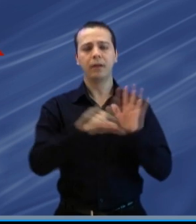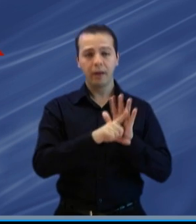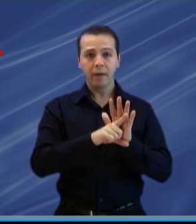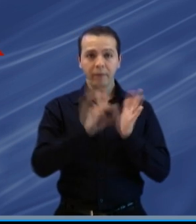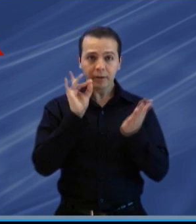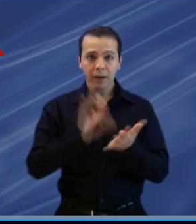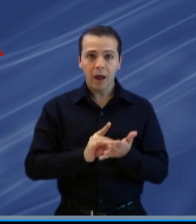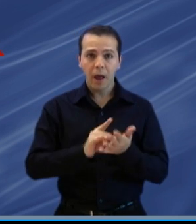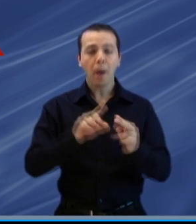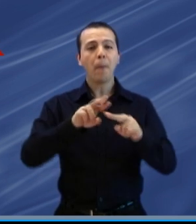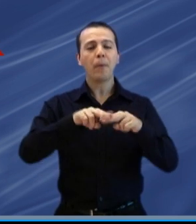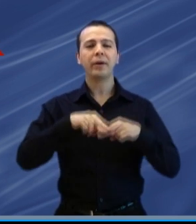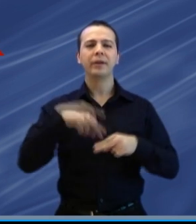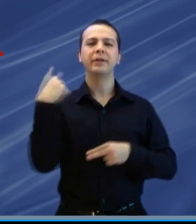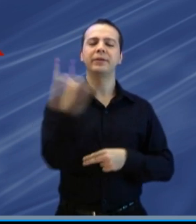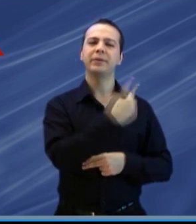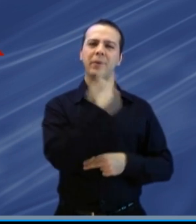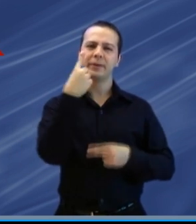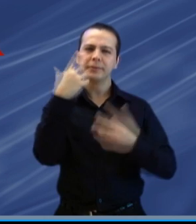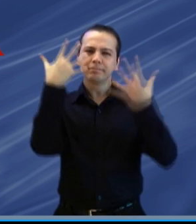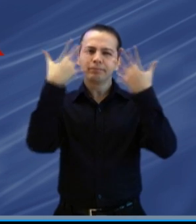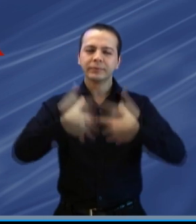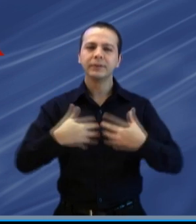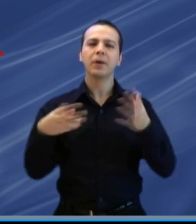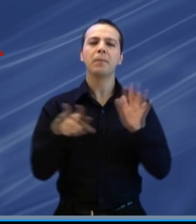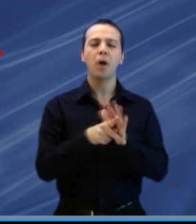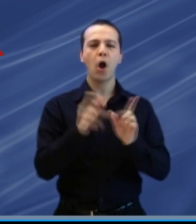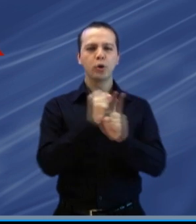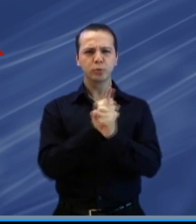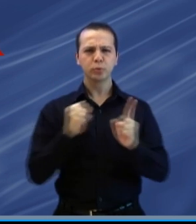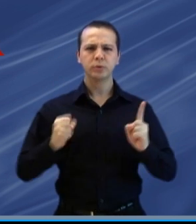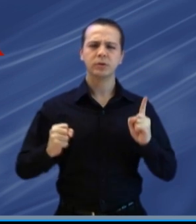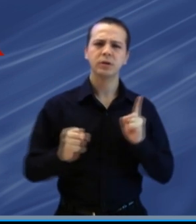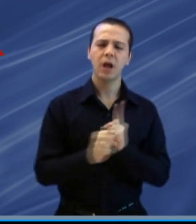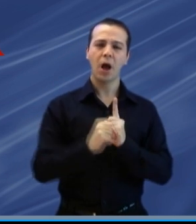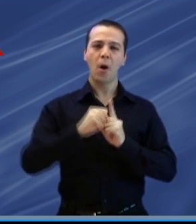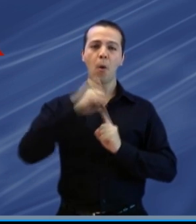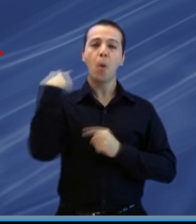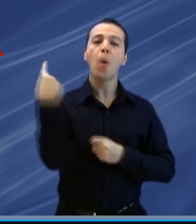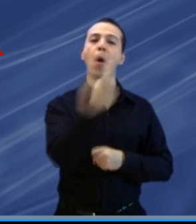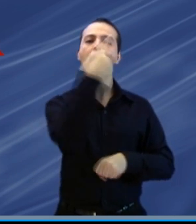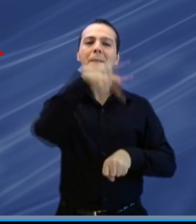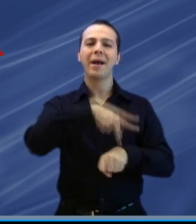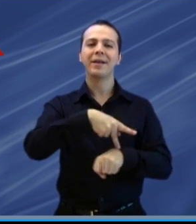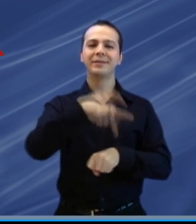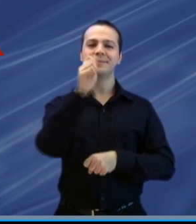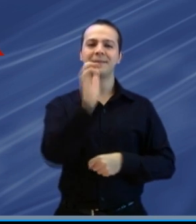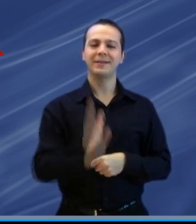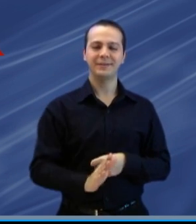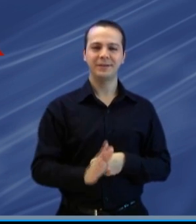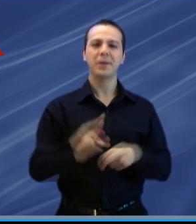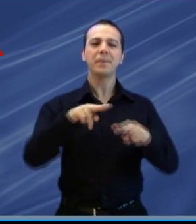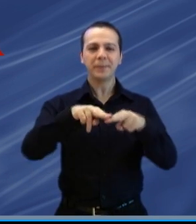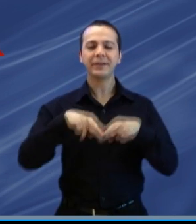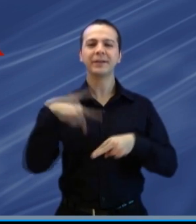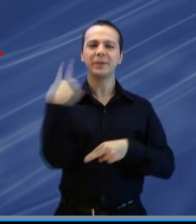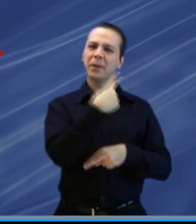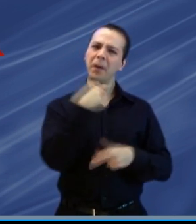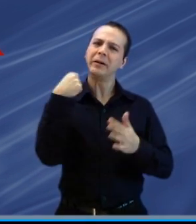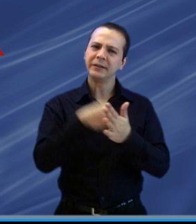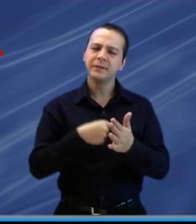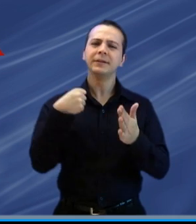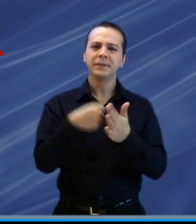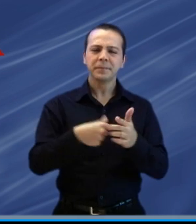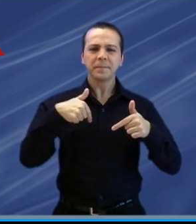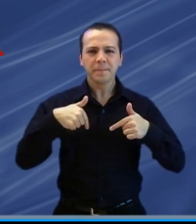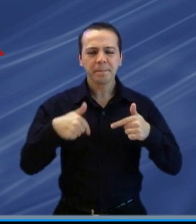própria racionalidade da dinâmica social do nosso país, nós temos que trabalhar para que